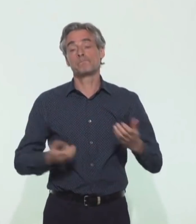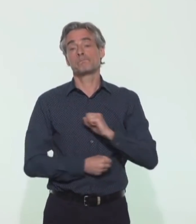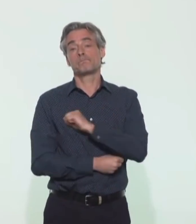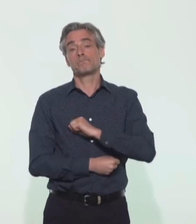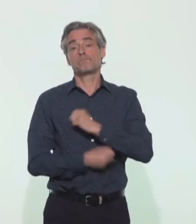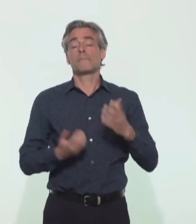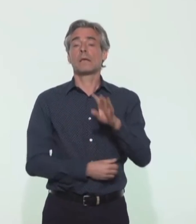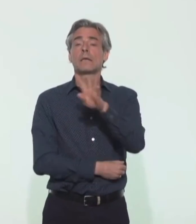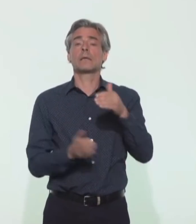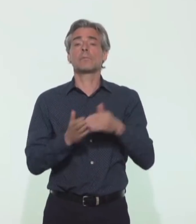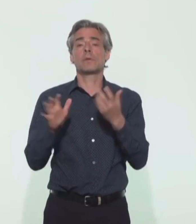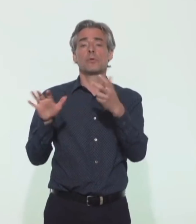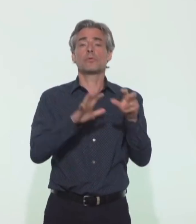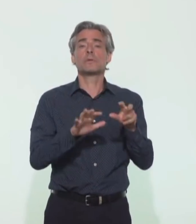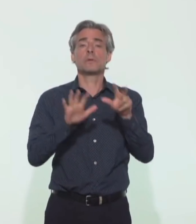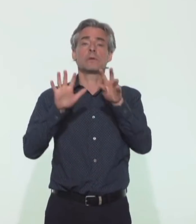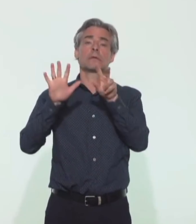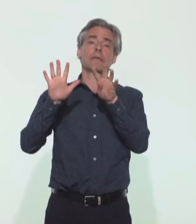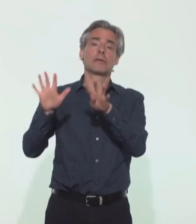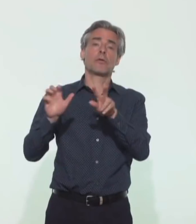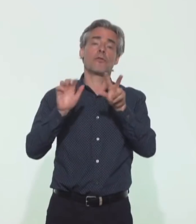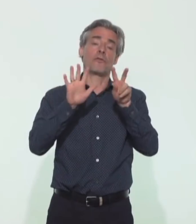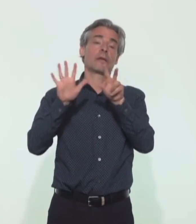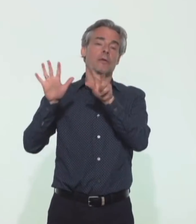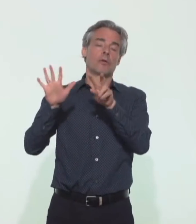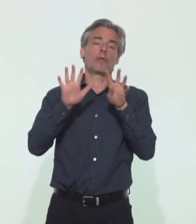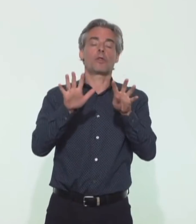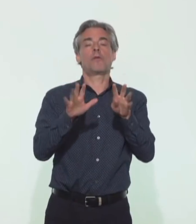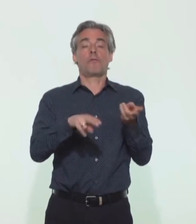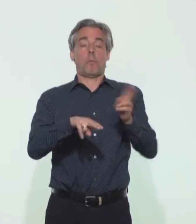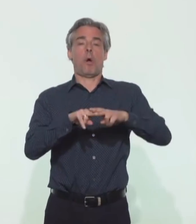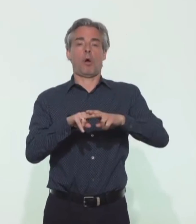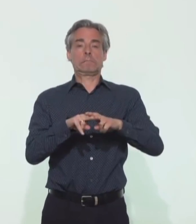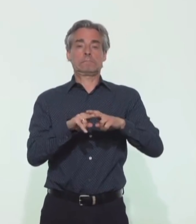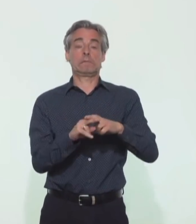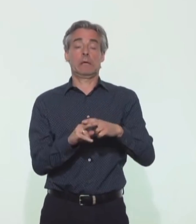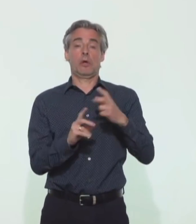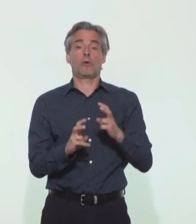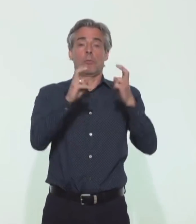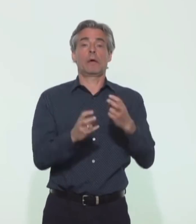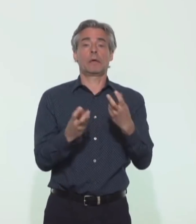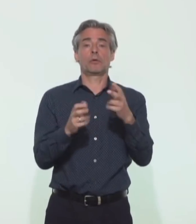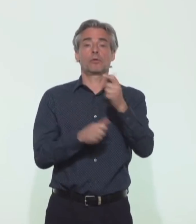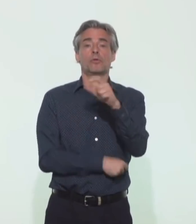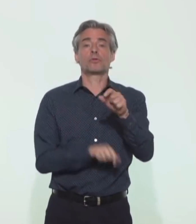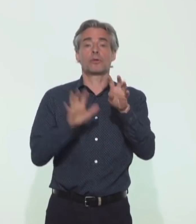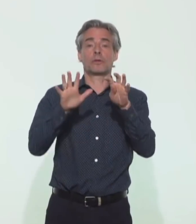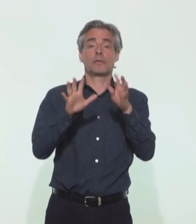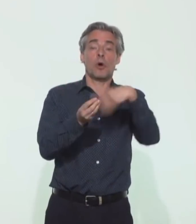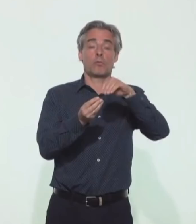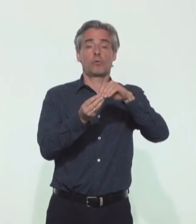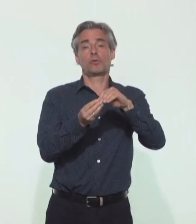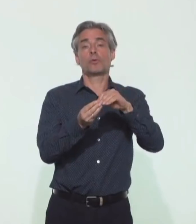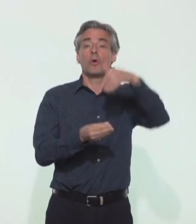ailleurs 4 889 décès, c'est 290 de plus qu'hier, qui sont survenus